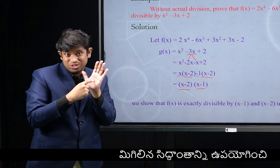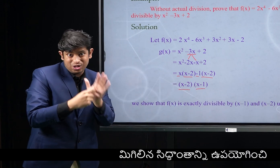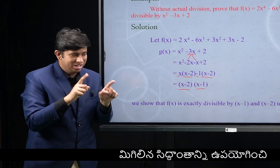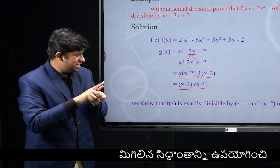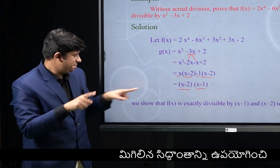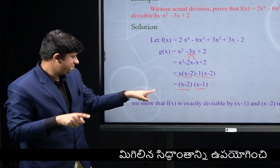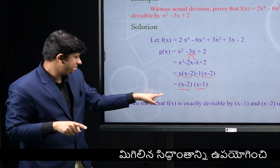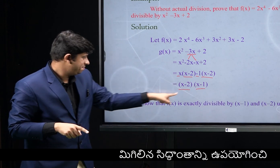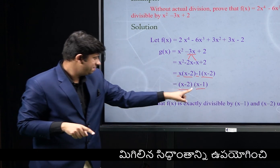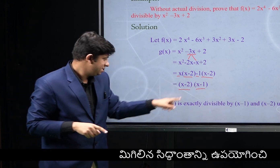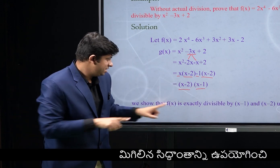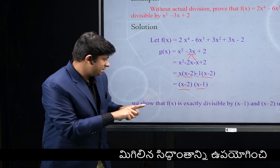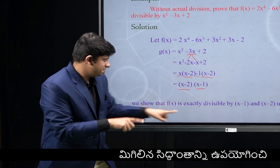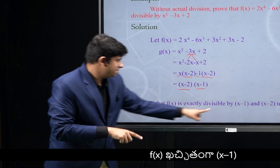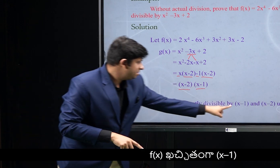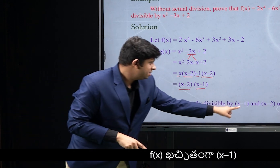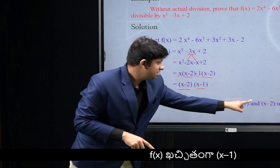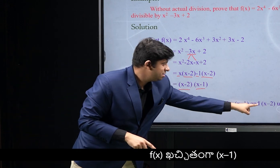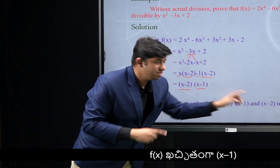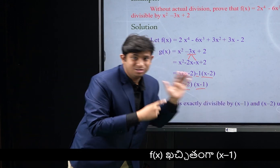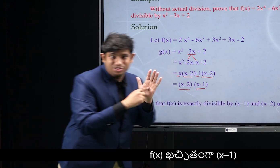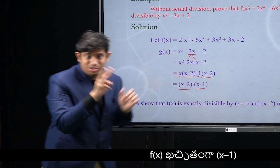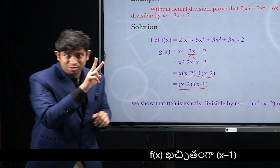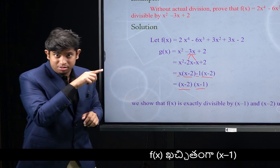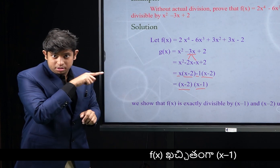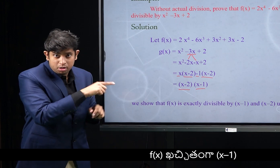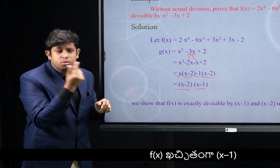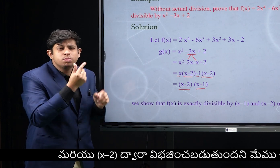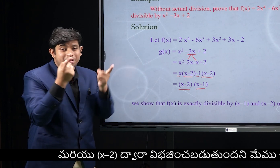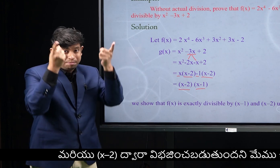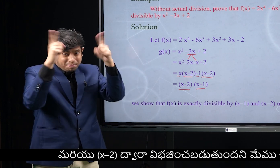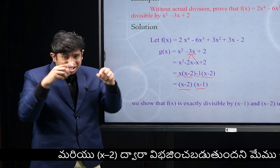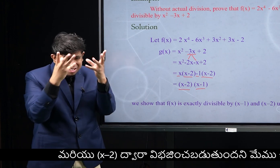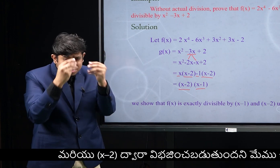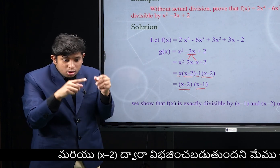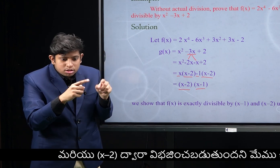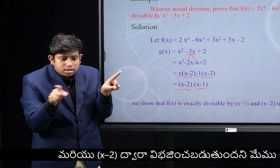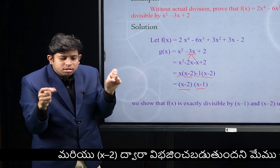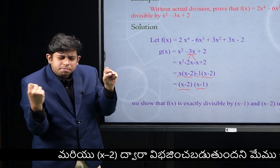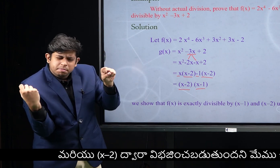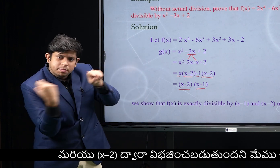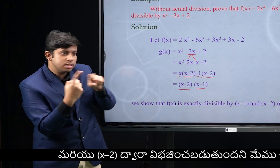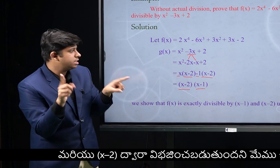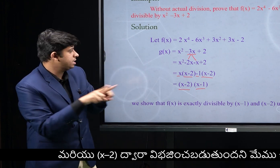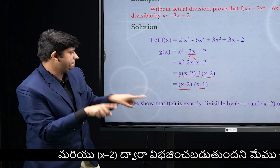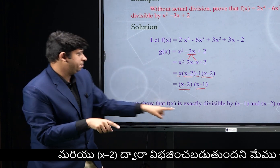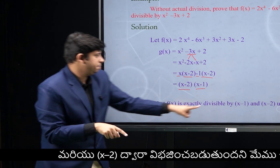మిగిలిన సిద్ధాంతాన్ని ఉపయోగించి fx ఖచ్చితంగా x-1 మరియు x-2 ద్వారా విభజించబడుతుందని మనం